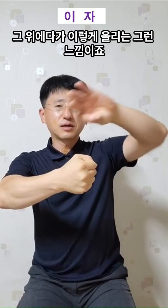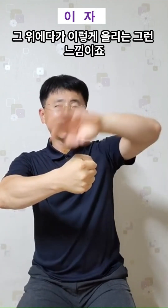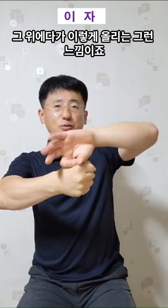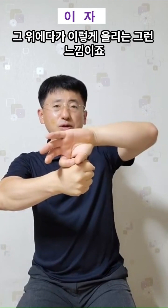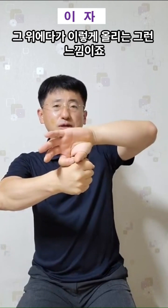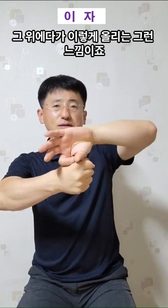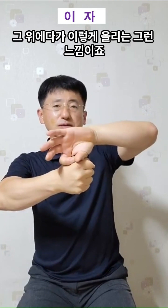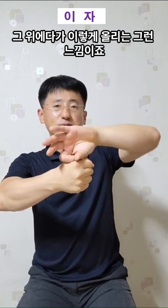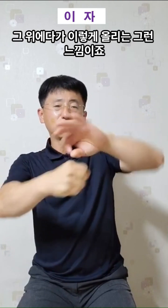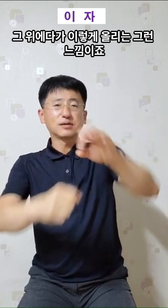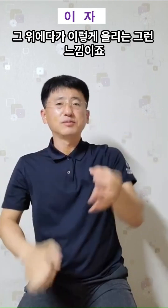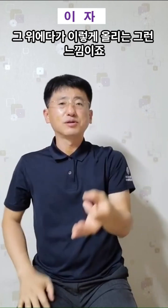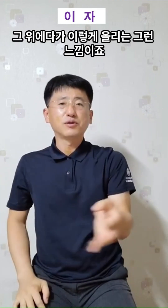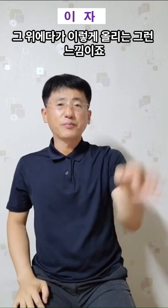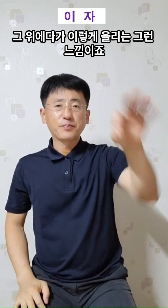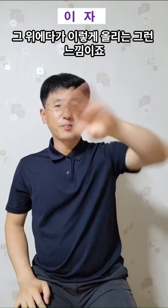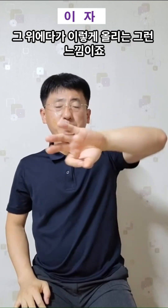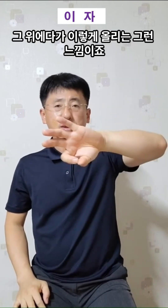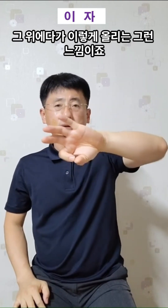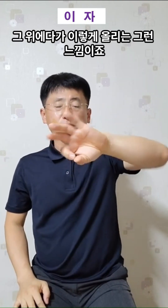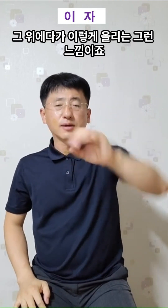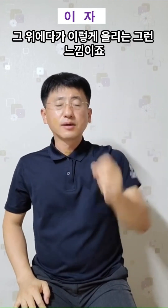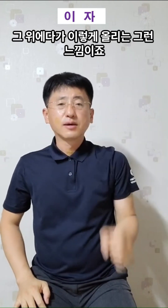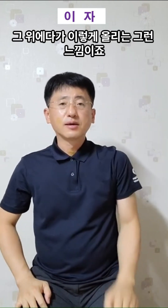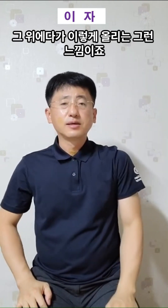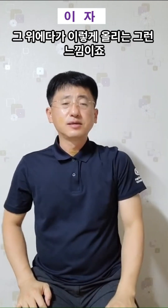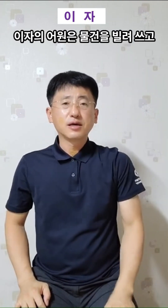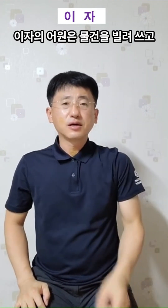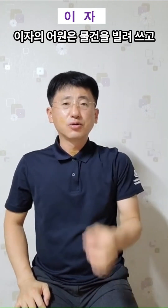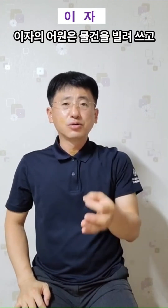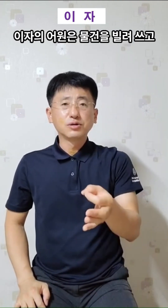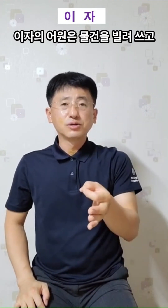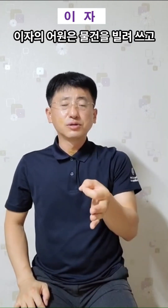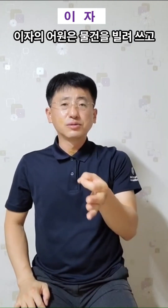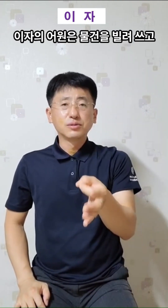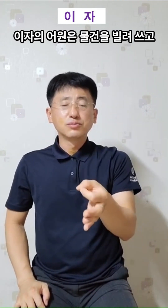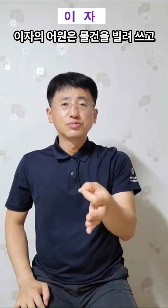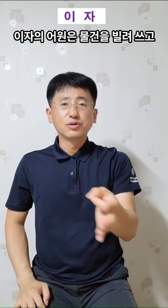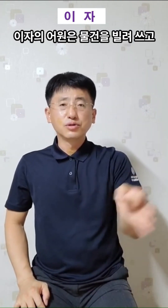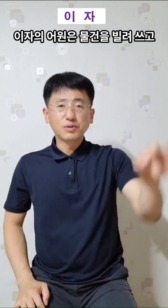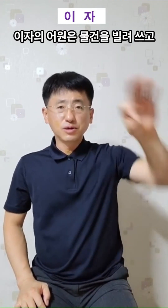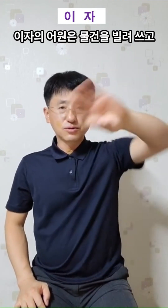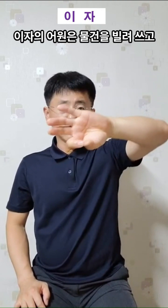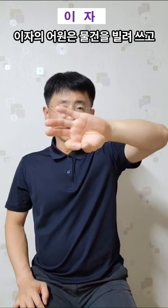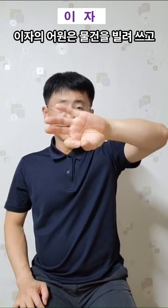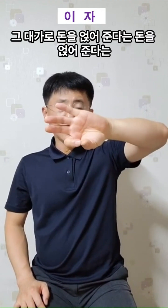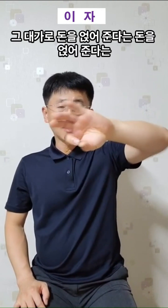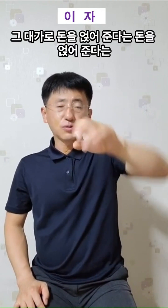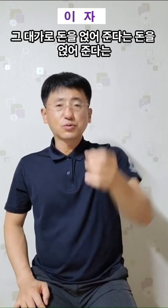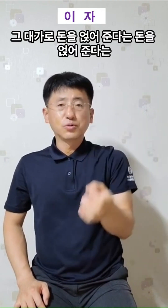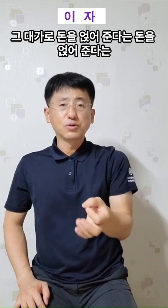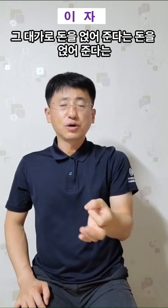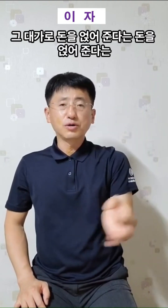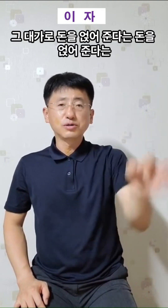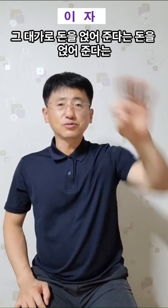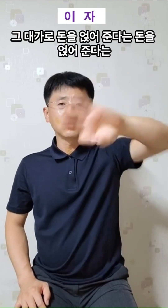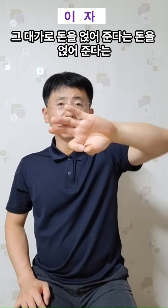이렇게 올리는 그런 느낌이죠. 이자의 어원은 물건을 빌려 쓰고 그 대가로 돈을